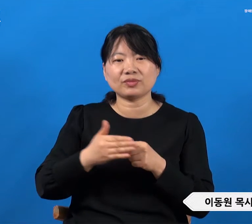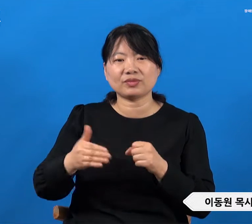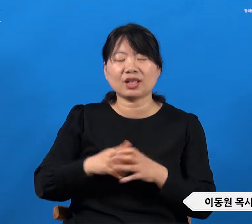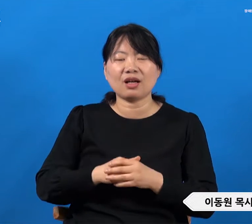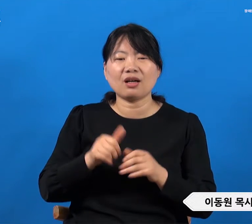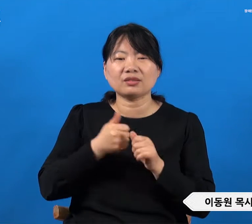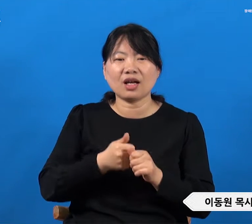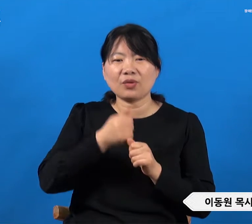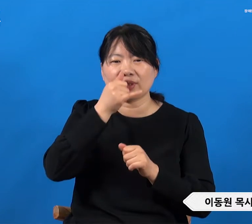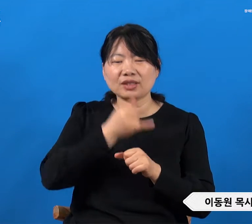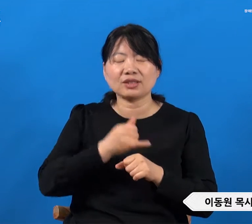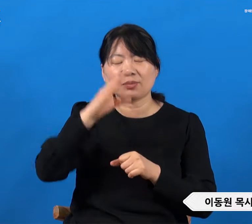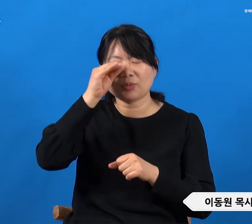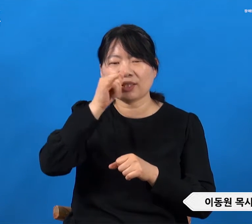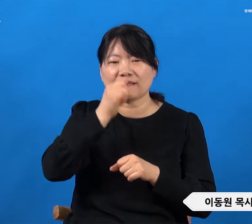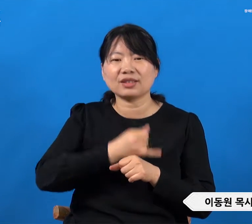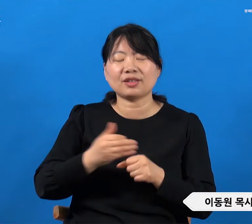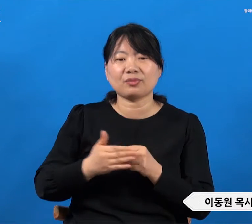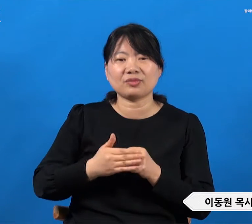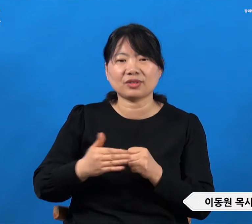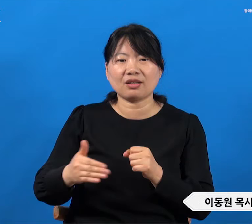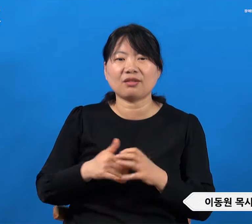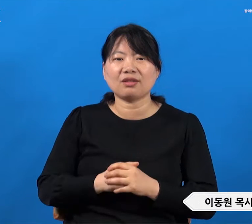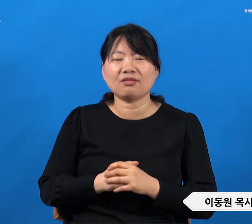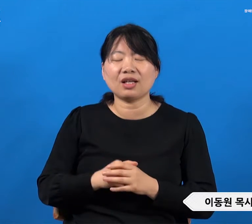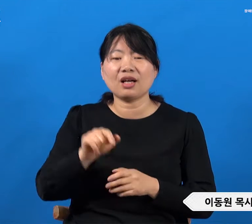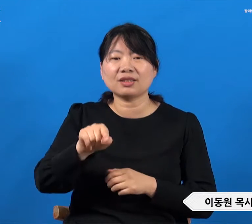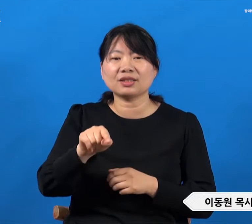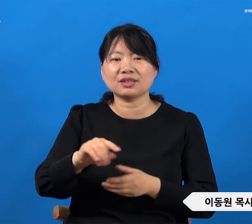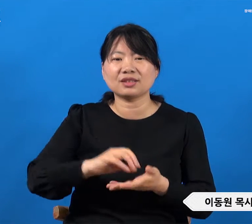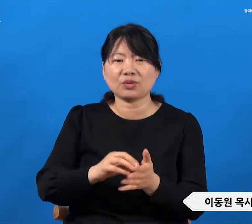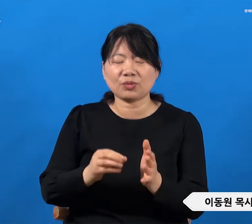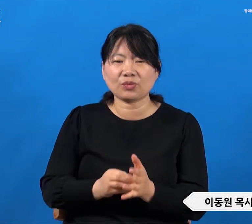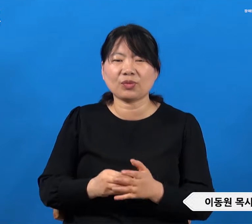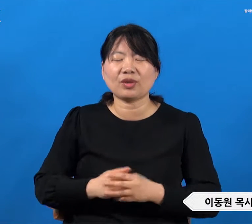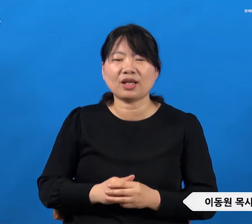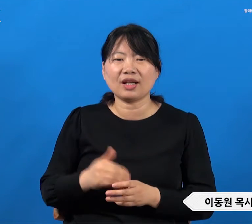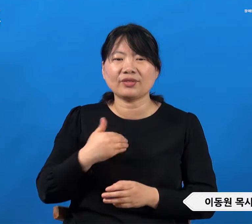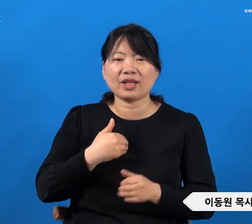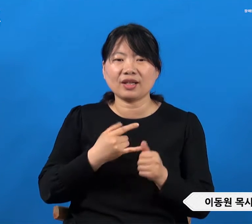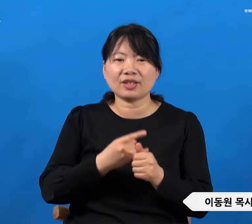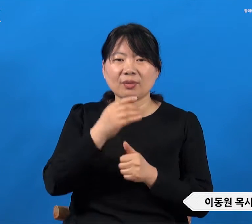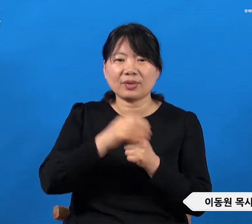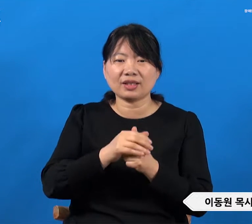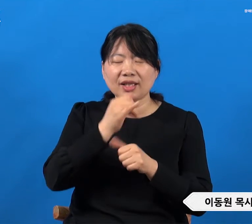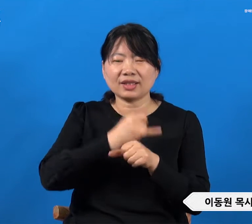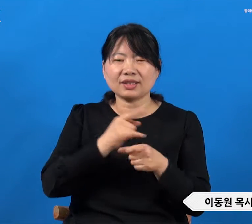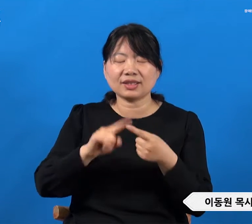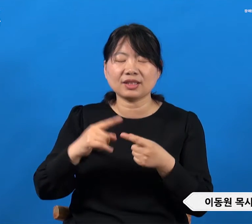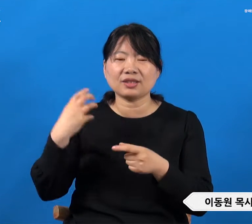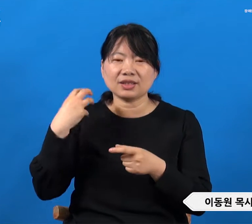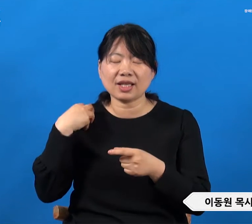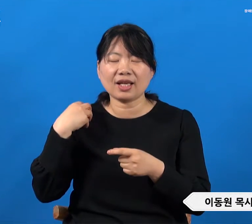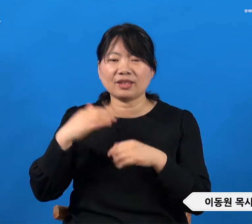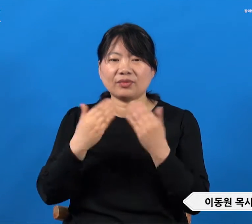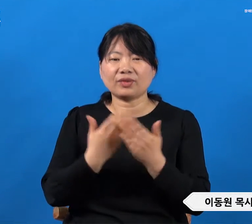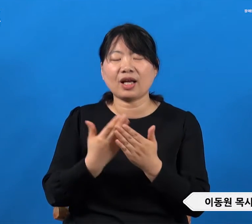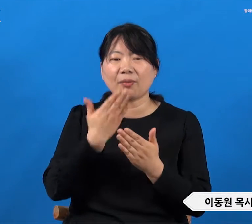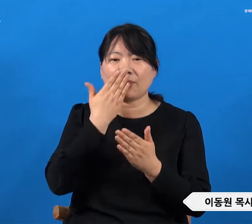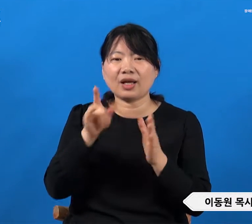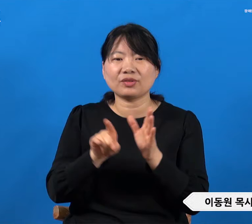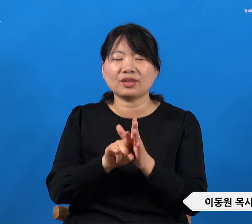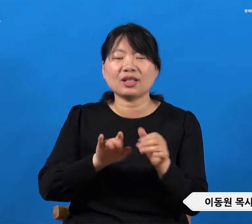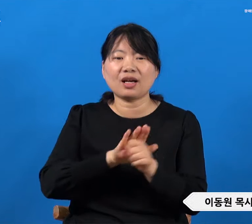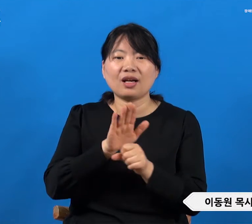것, 따라올 수 있는 모델이 될 수가 있다는 것, 그만큼의 내게 주어진 내 몫의 책임을 다하기